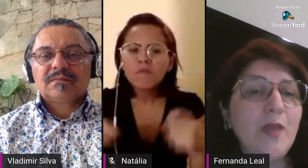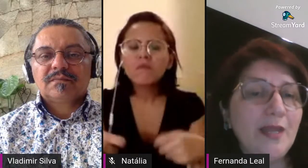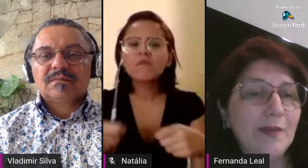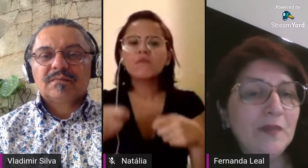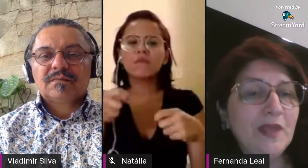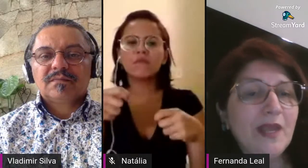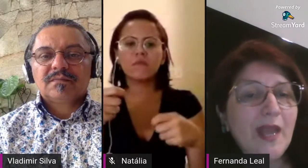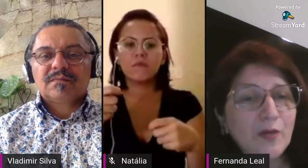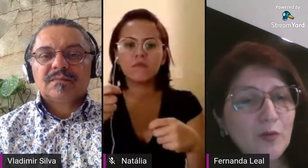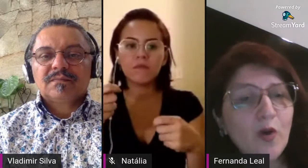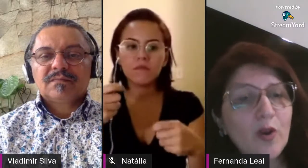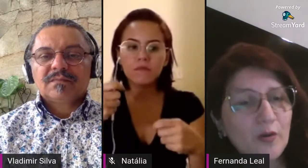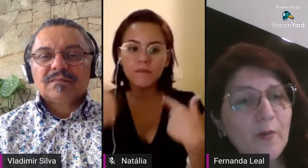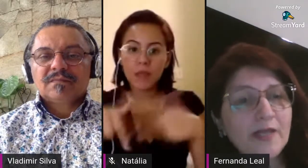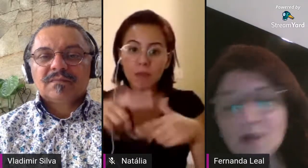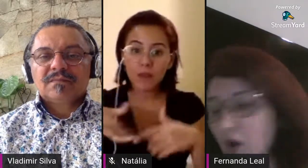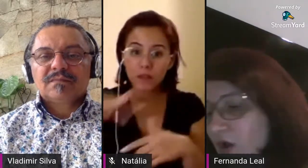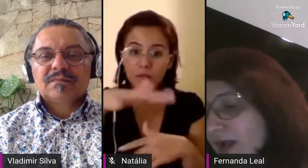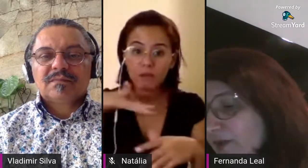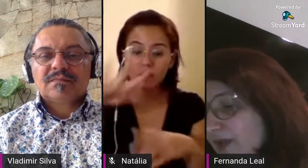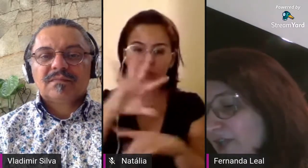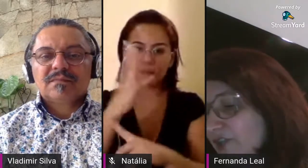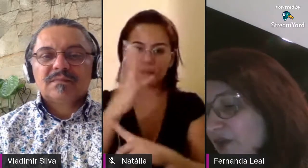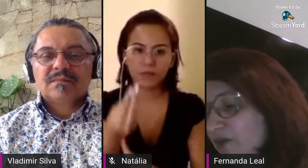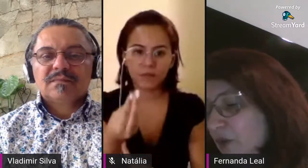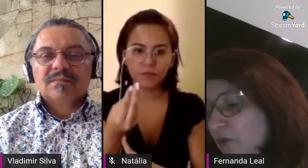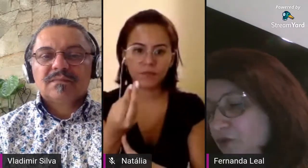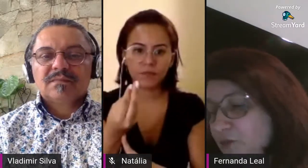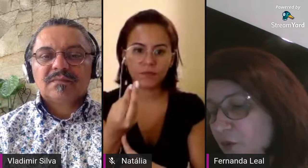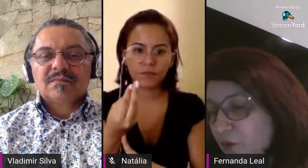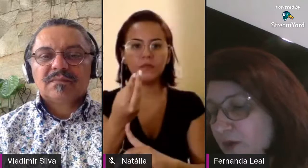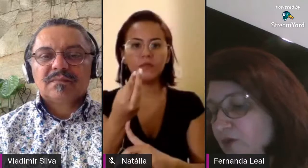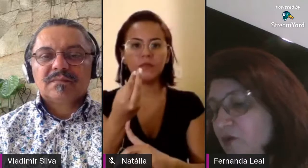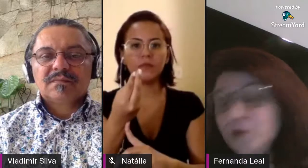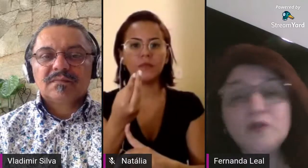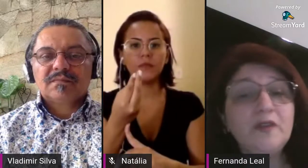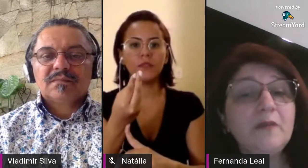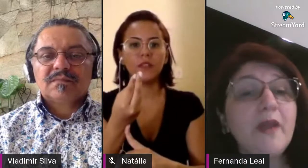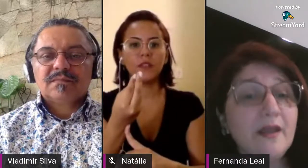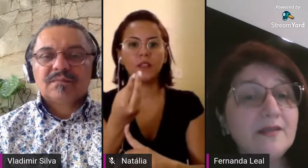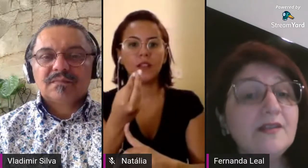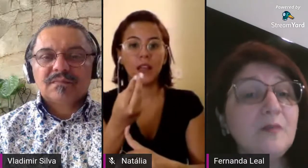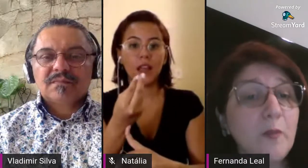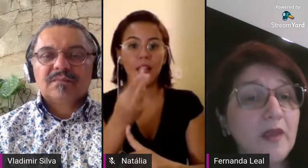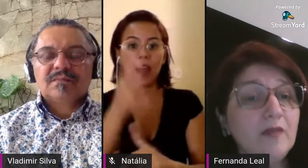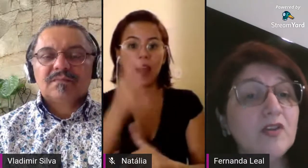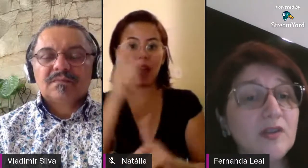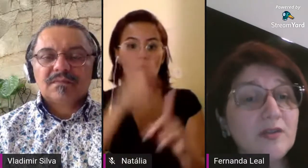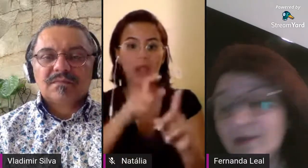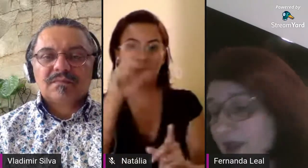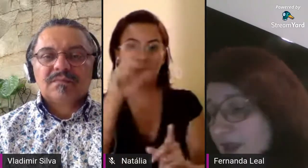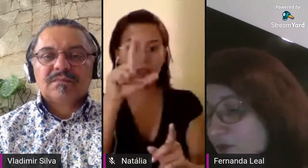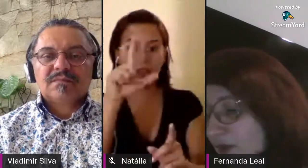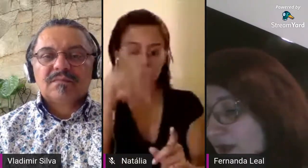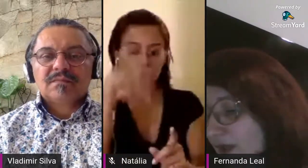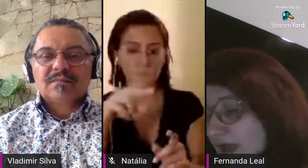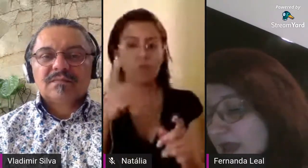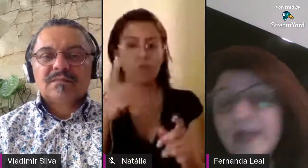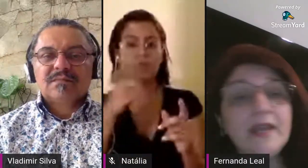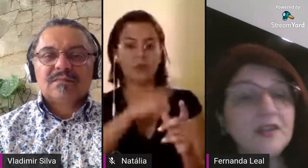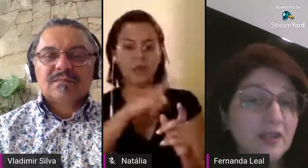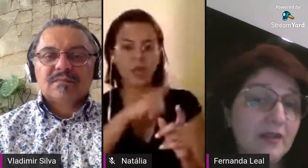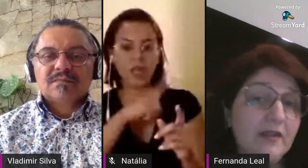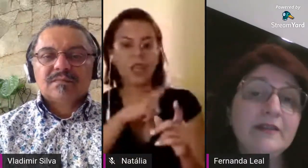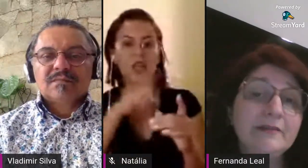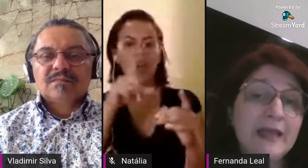você termina. Elton começa colocando a questão de outros públicos, outros feedbacks nesse momento que a gente está tendo, né?